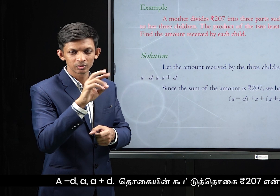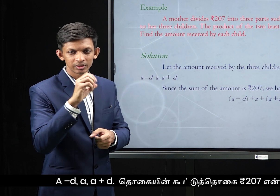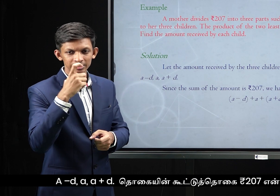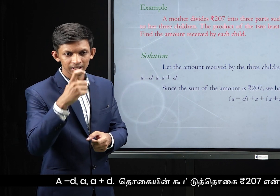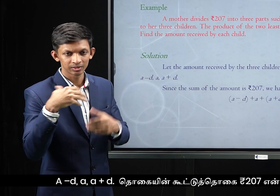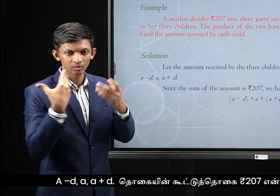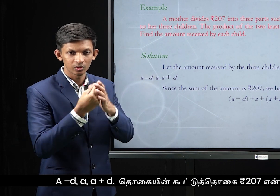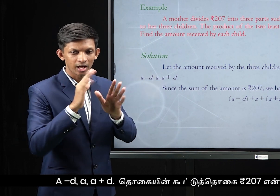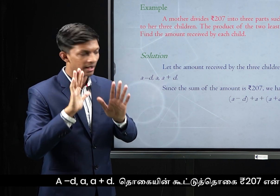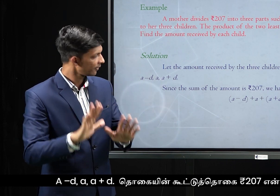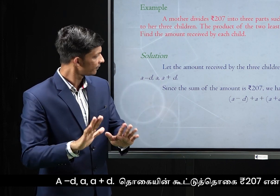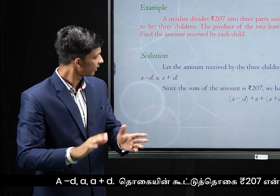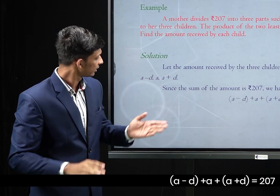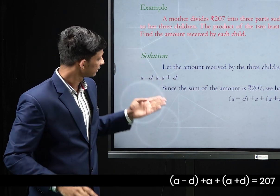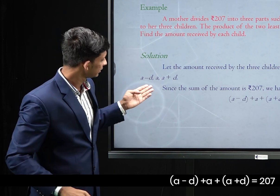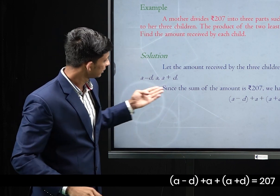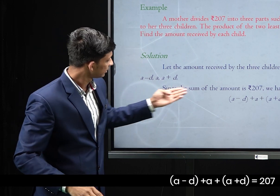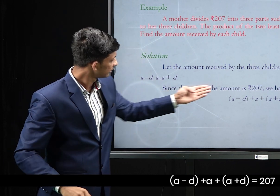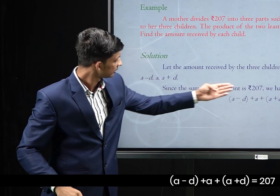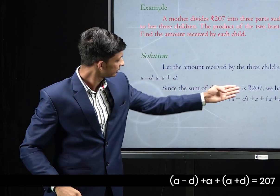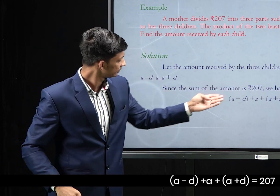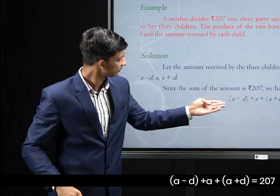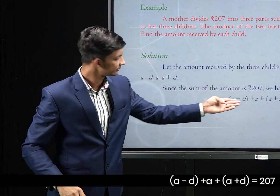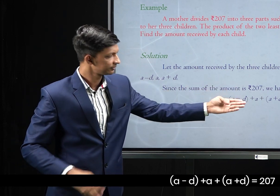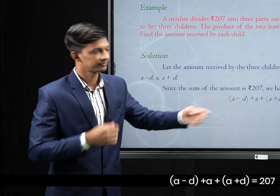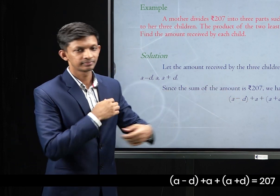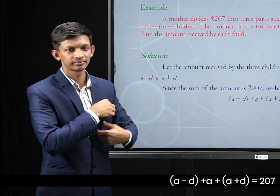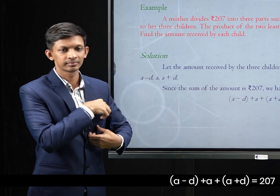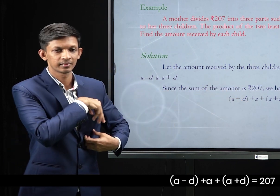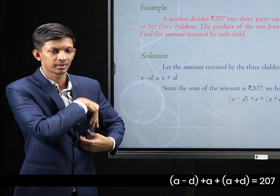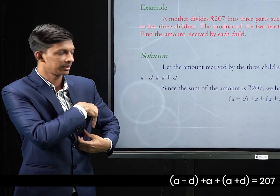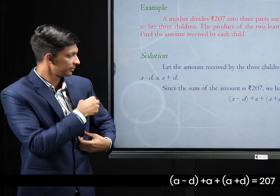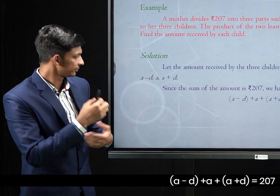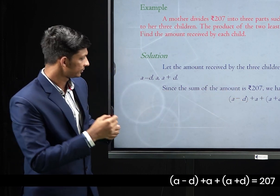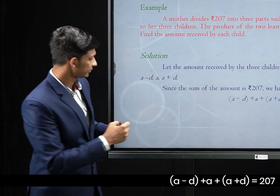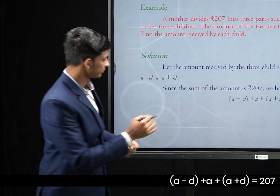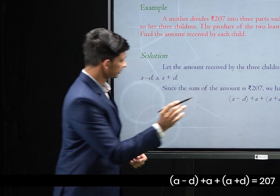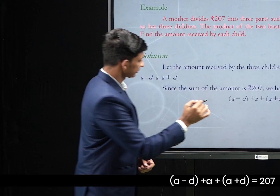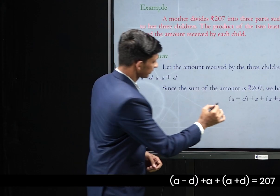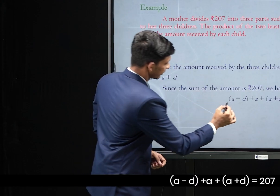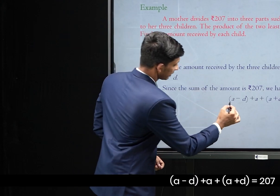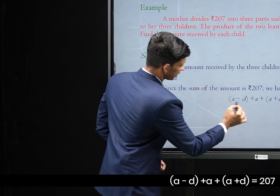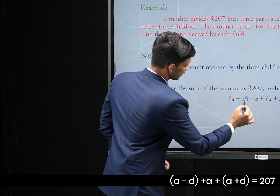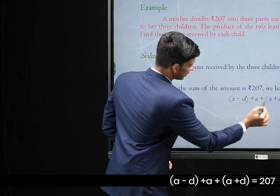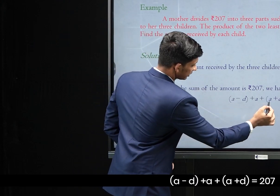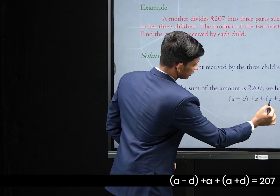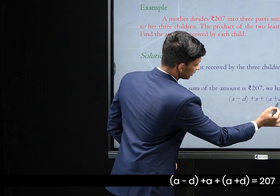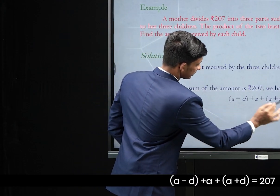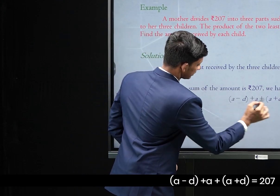என்பதால் எங்களிடம் உள்ளது. அடைப்புக்குறிக்குள் ஏ கழித்தல் டி கூட்டல் ஏ கூட்டல் அடைப்புக்குறிக்குள் ஏ கூட்டல்